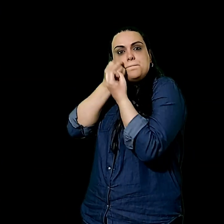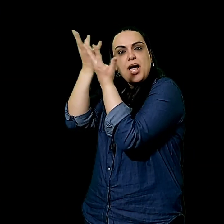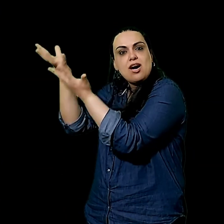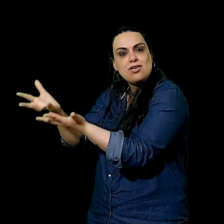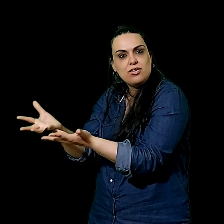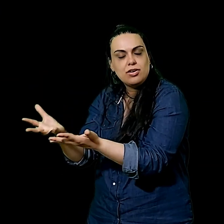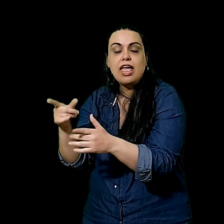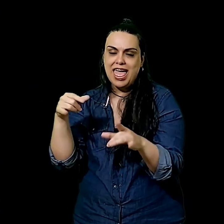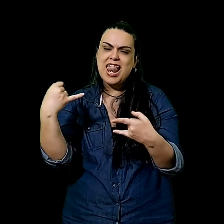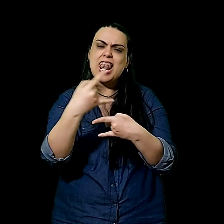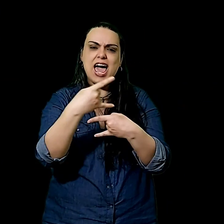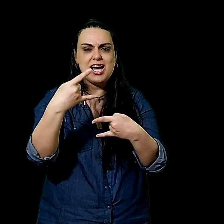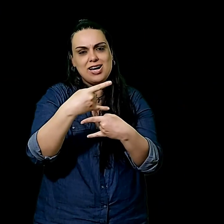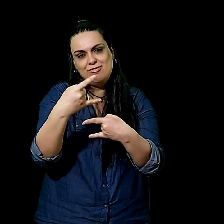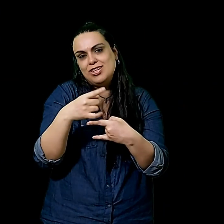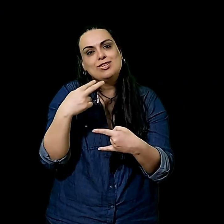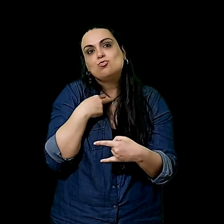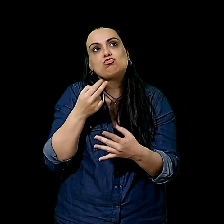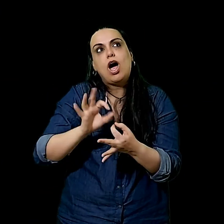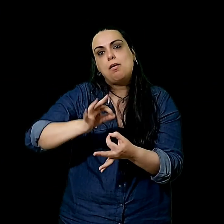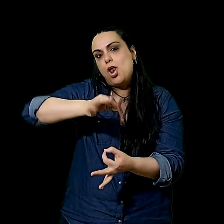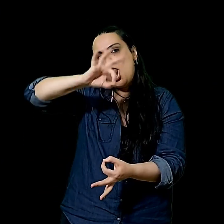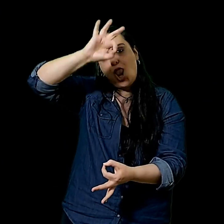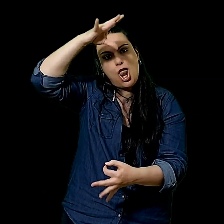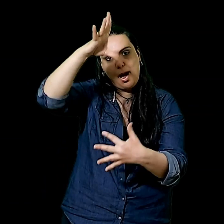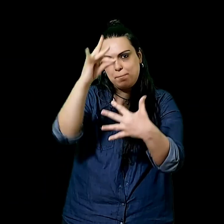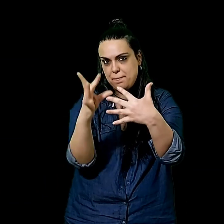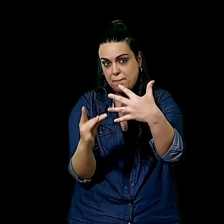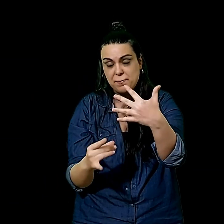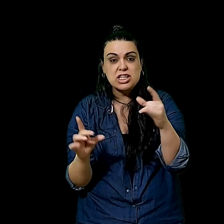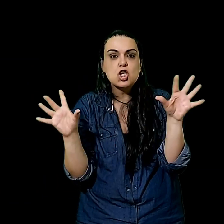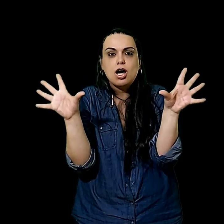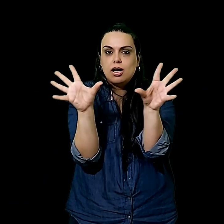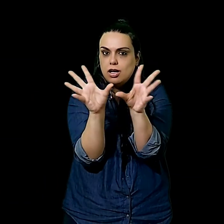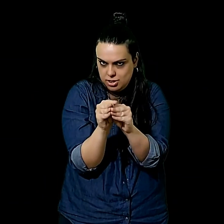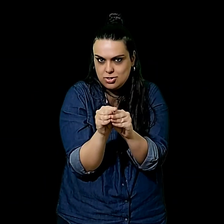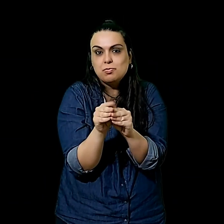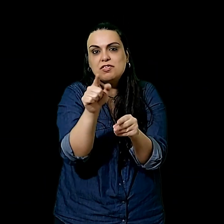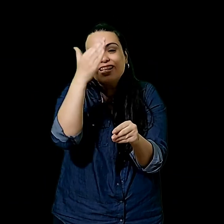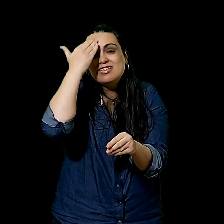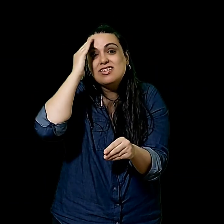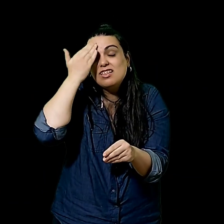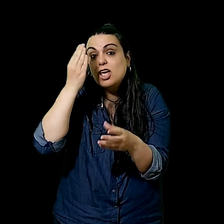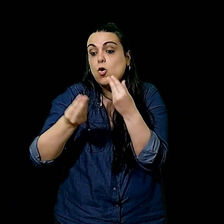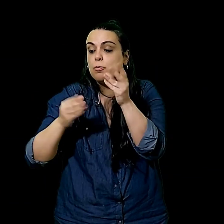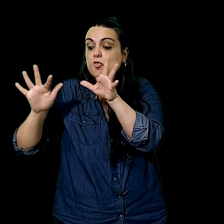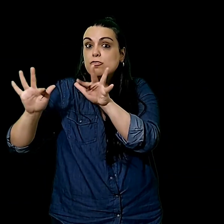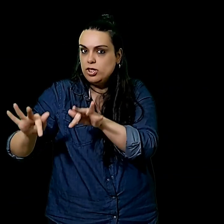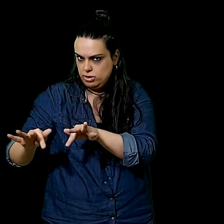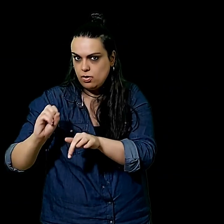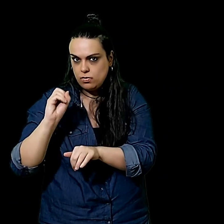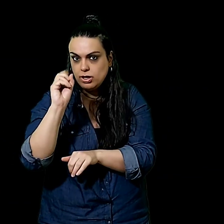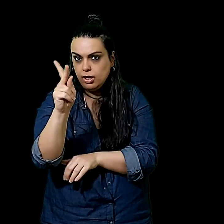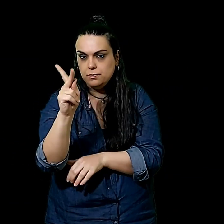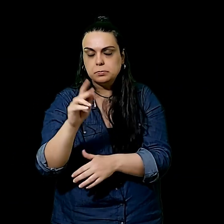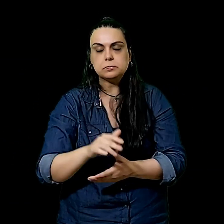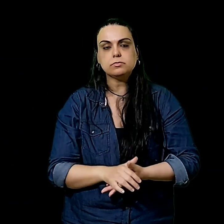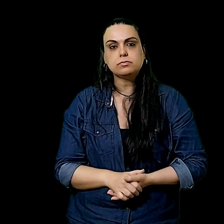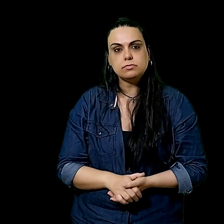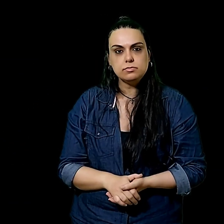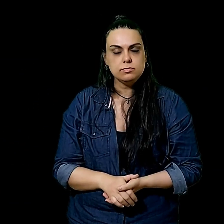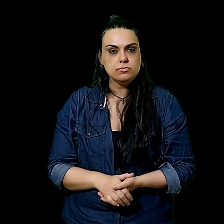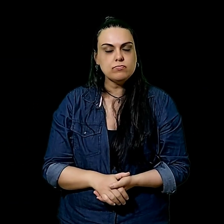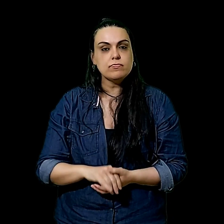É uma live, gente, não dá para estender muito, então eu vou passando aqui superficialmente, a grosso modo, para você entender o fim, né?